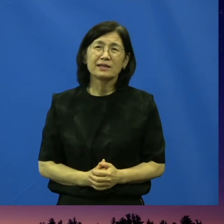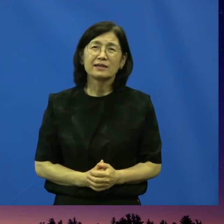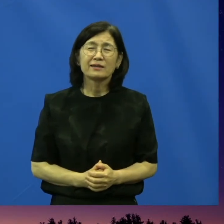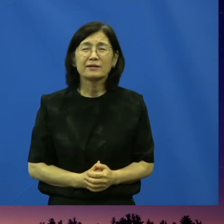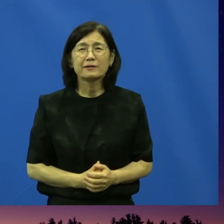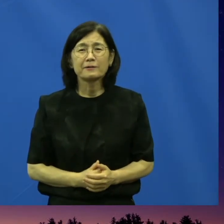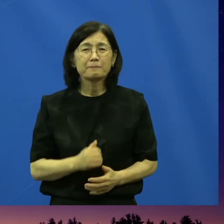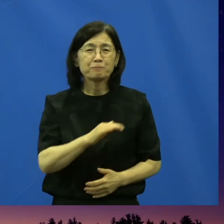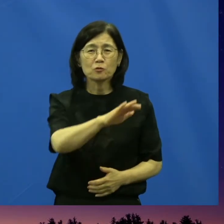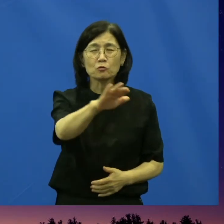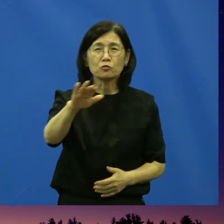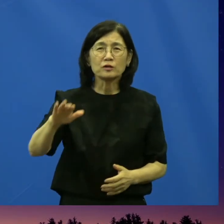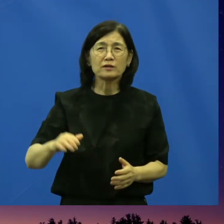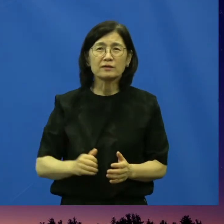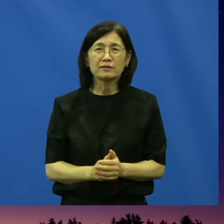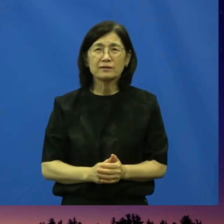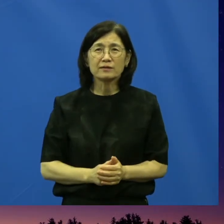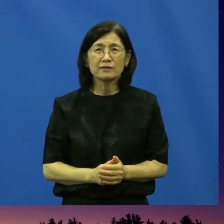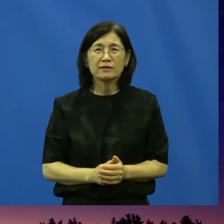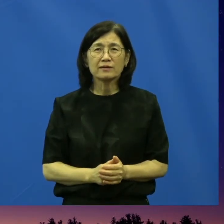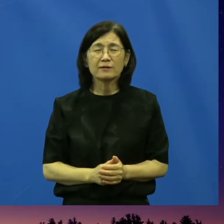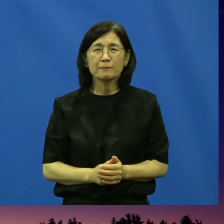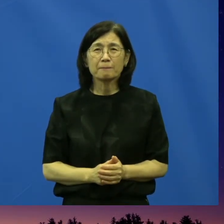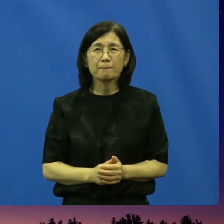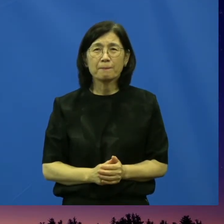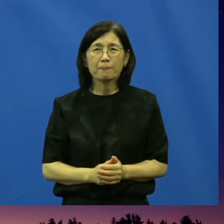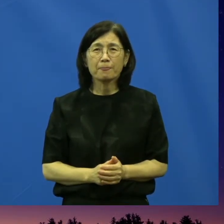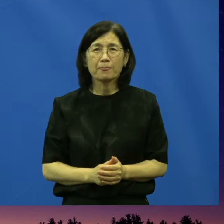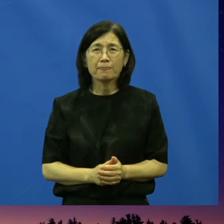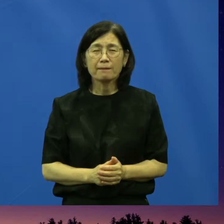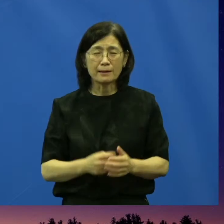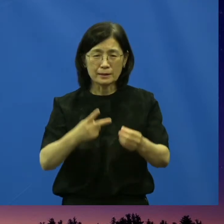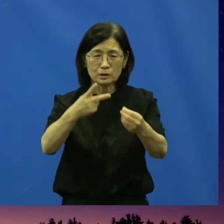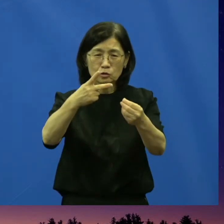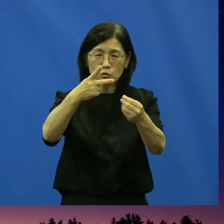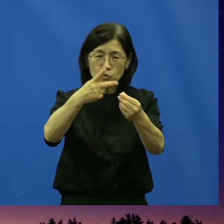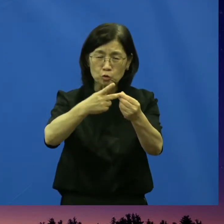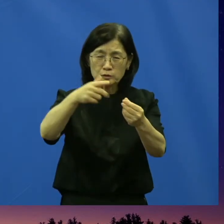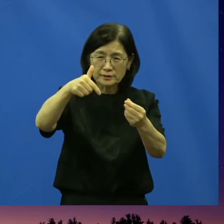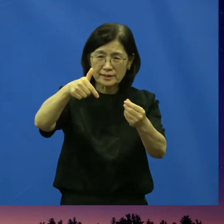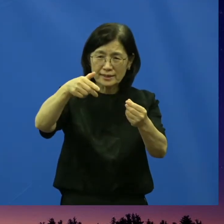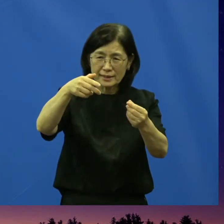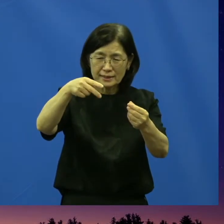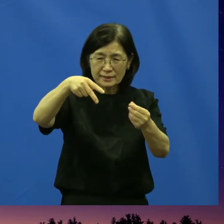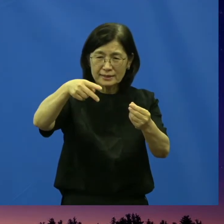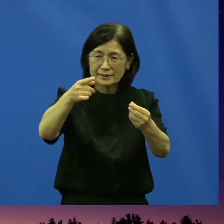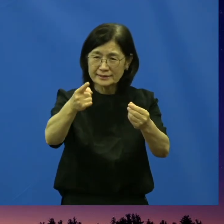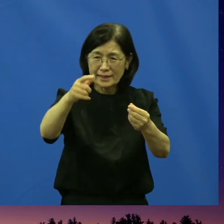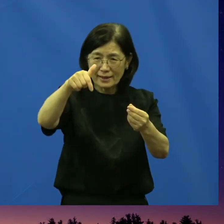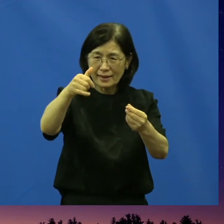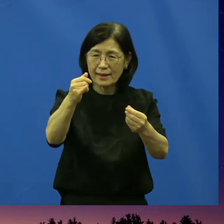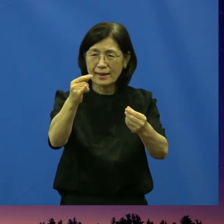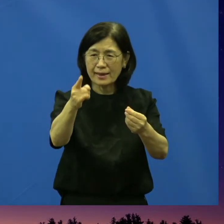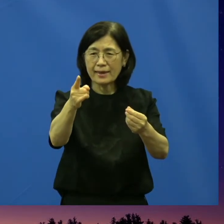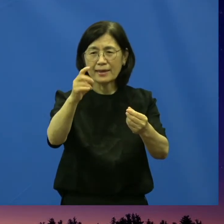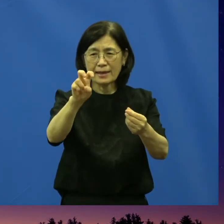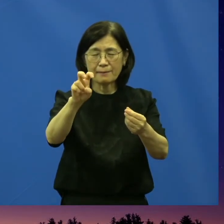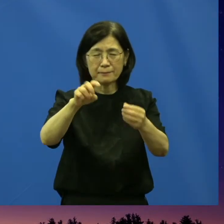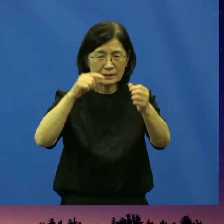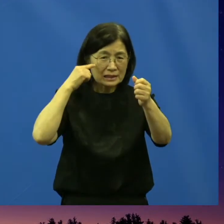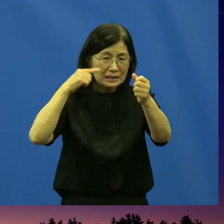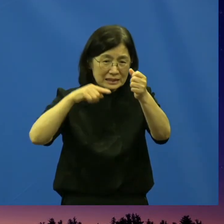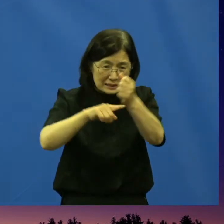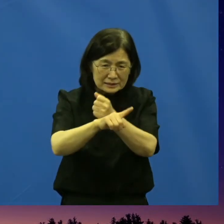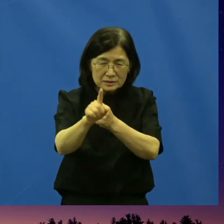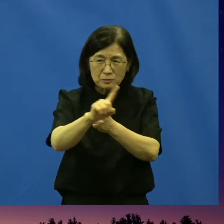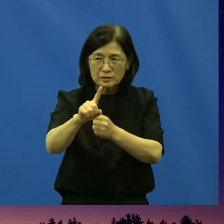여러분, 우리가 기댈 언덕, 숄더예요. 이 두 번째의 이 세겜의 뜻이 숄더예요. 우리가